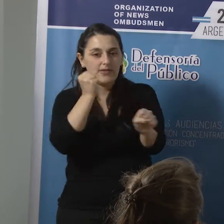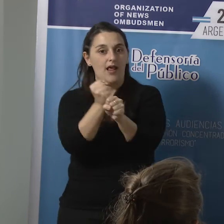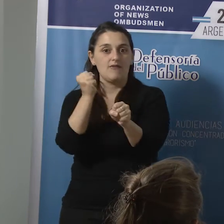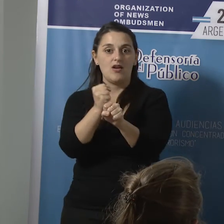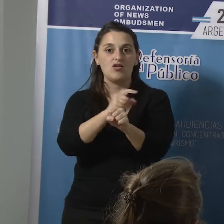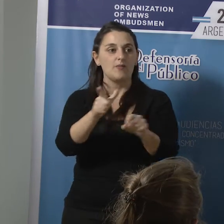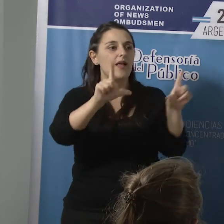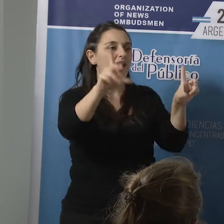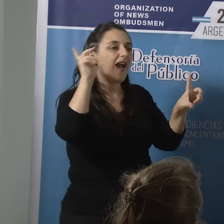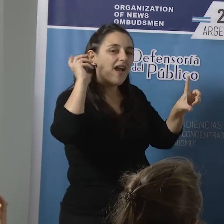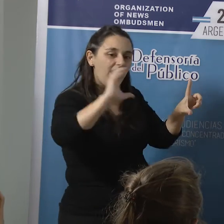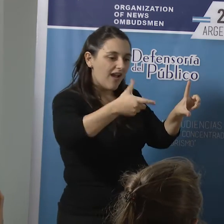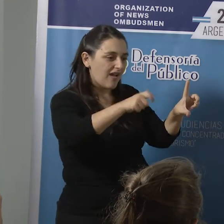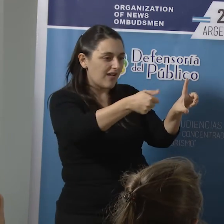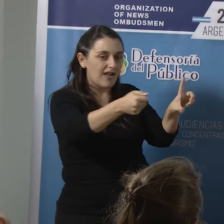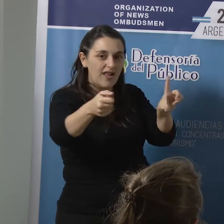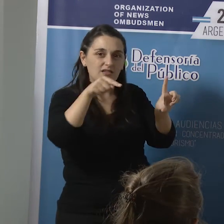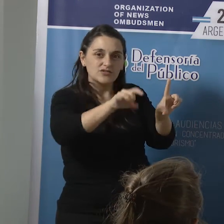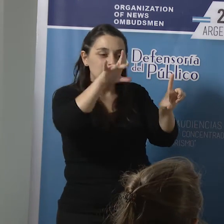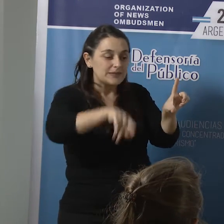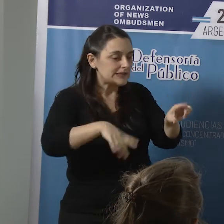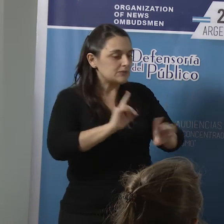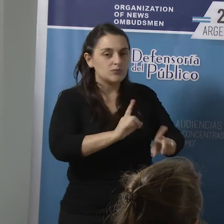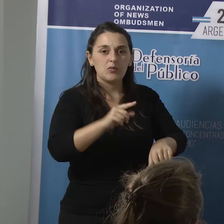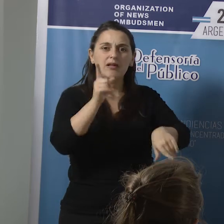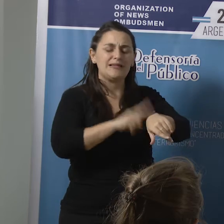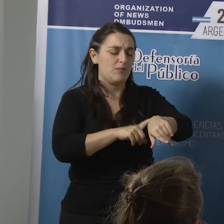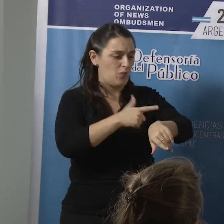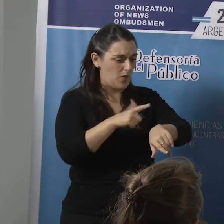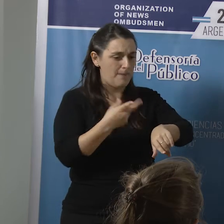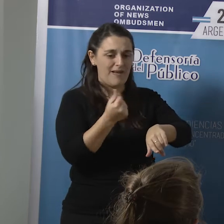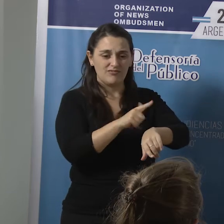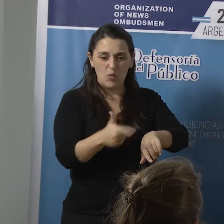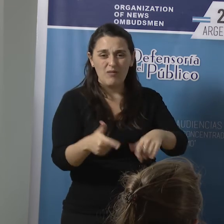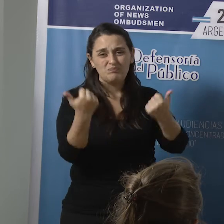de todo el canal o de todo lo que se transmite porque no hay tiempo, porque no hay plata y en